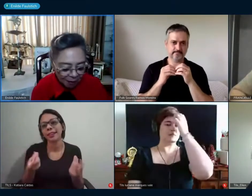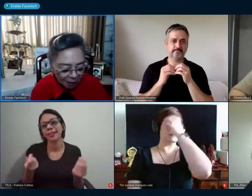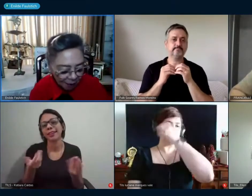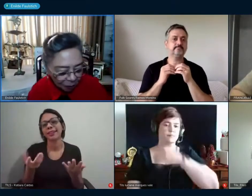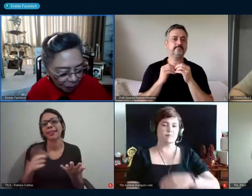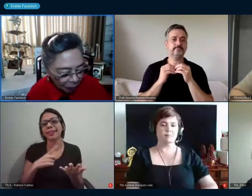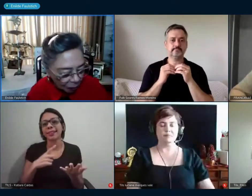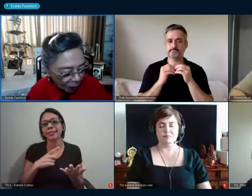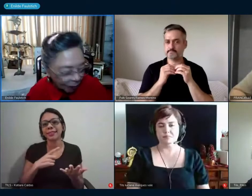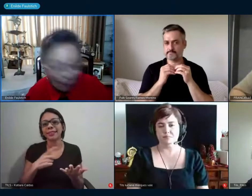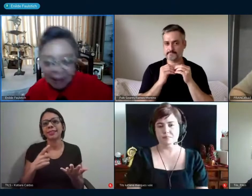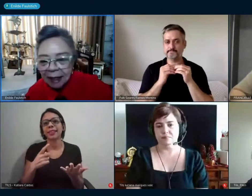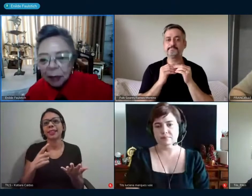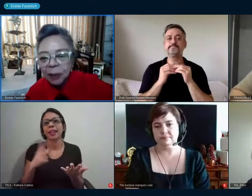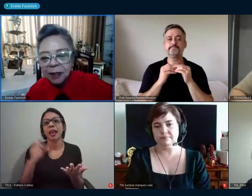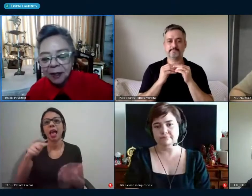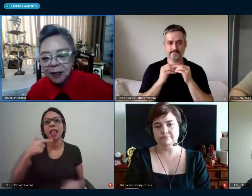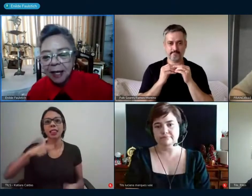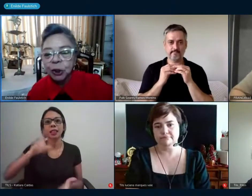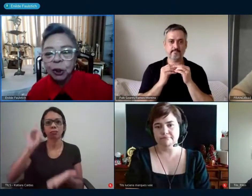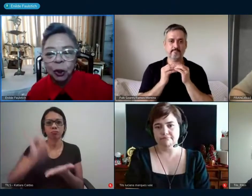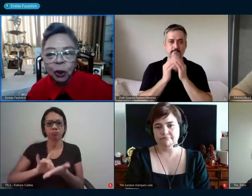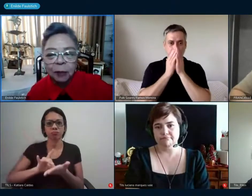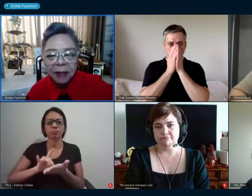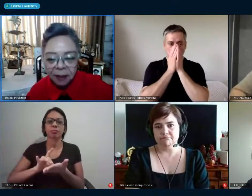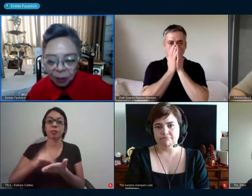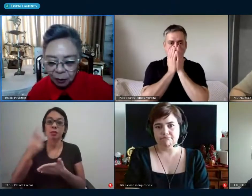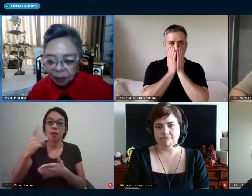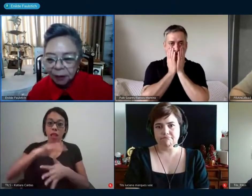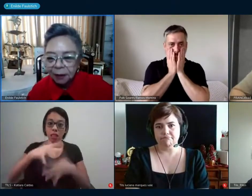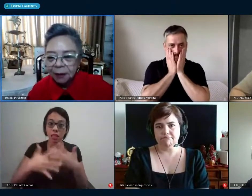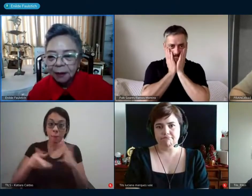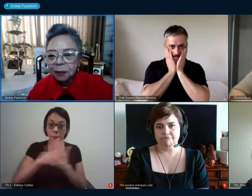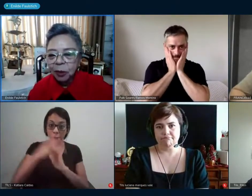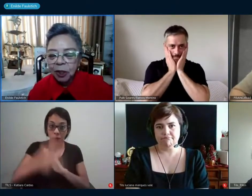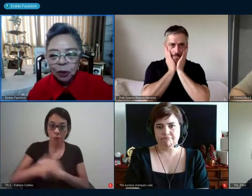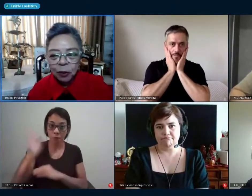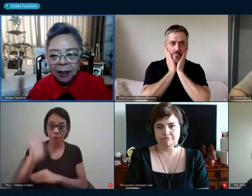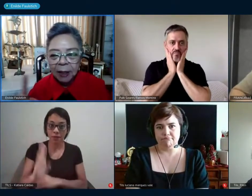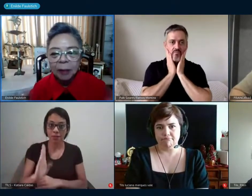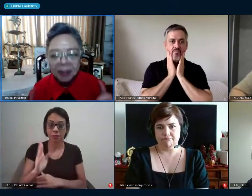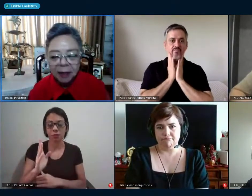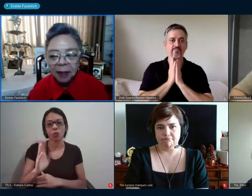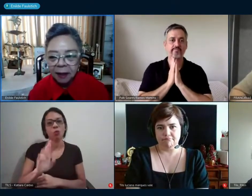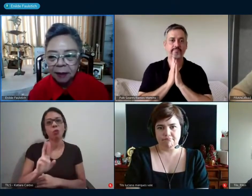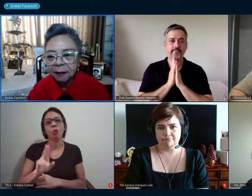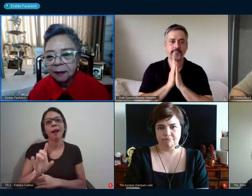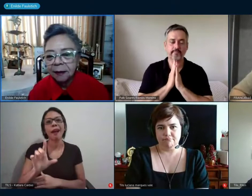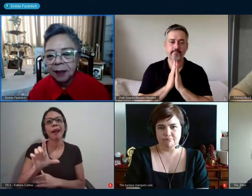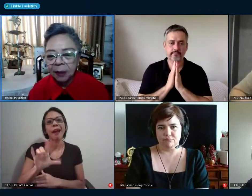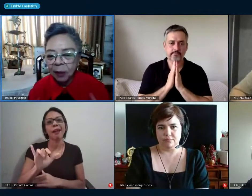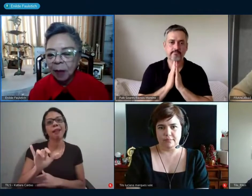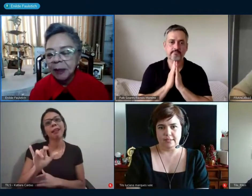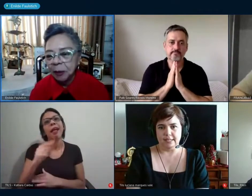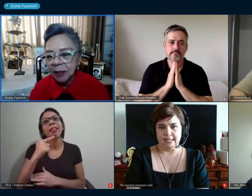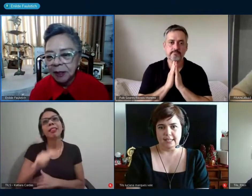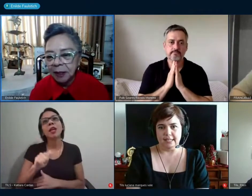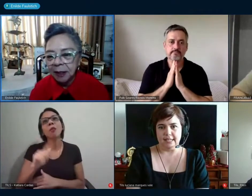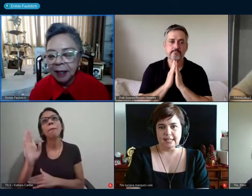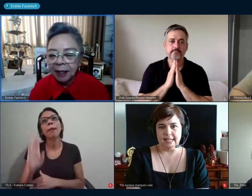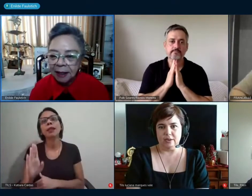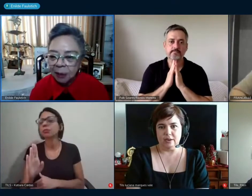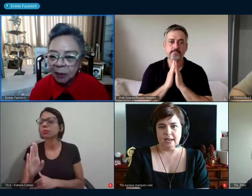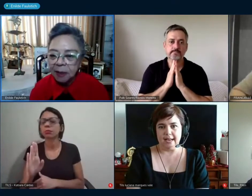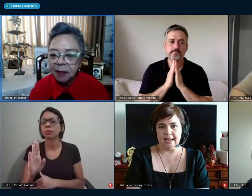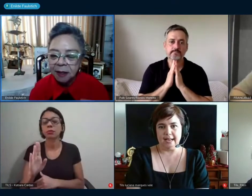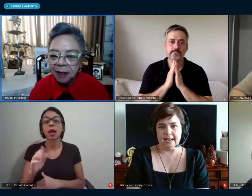enfim, ser a língua de sinais do Brasil, por isso não é língua brasileira, ela não é uma língua brasileira,